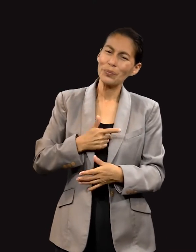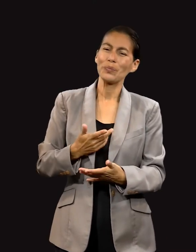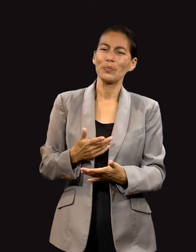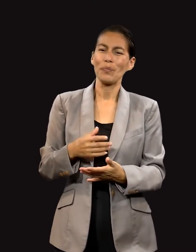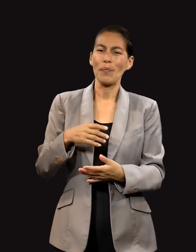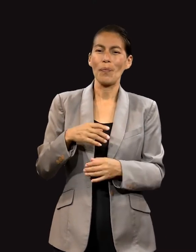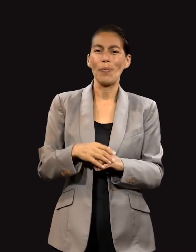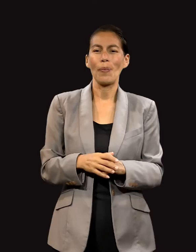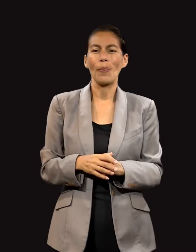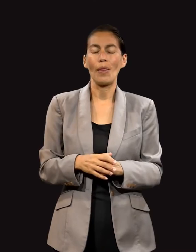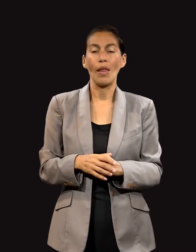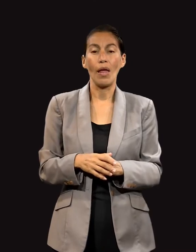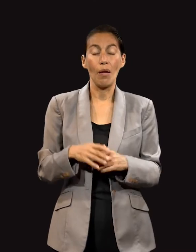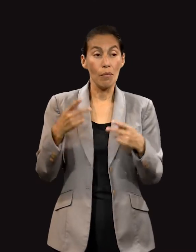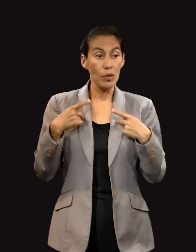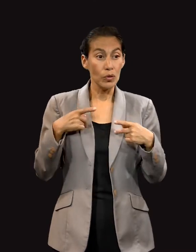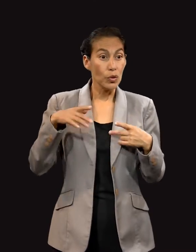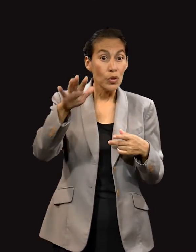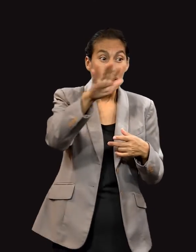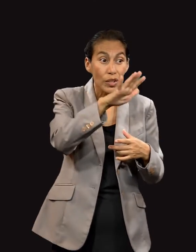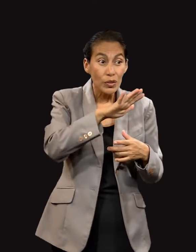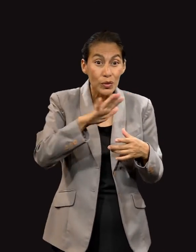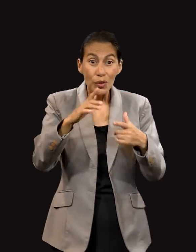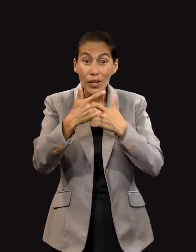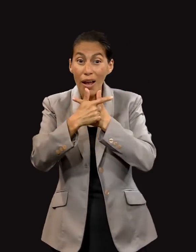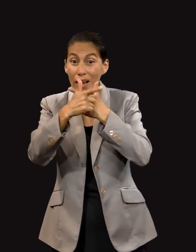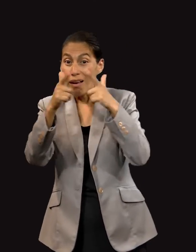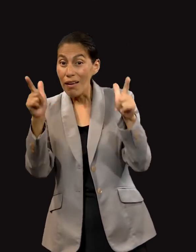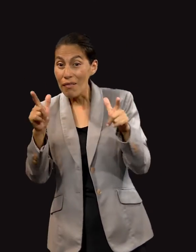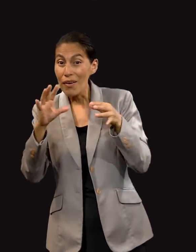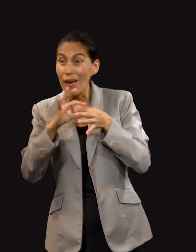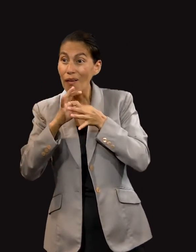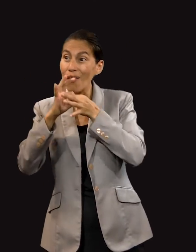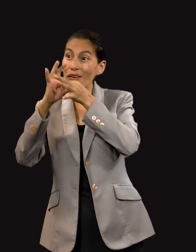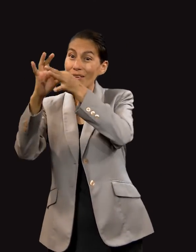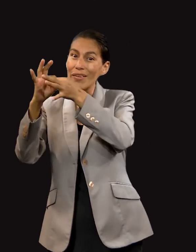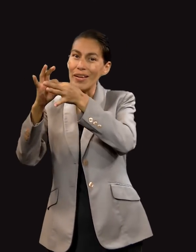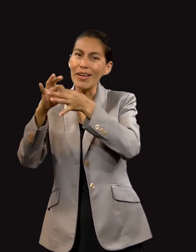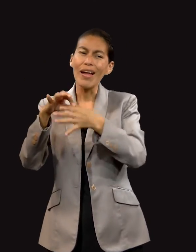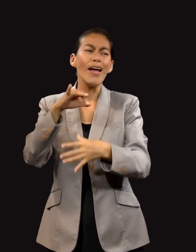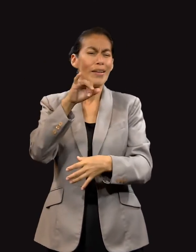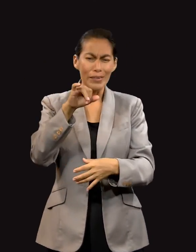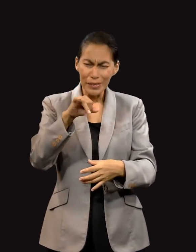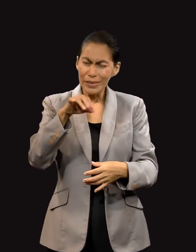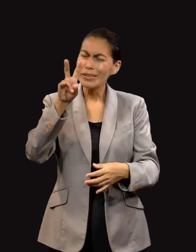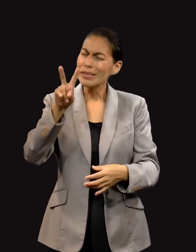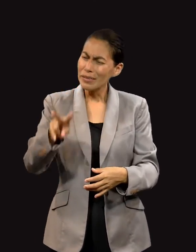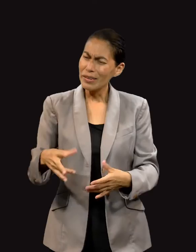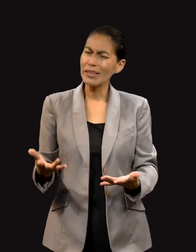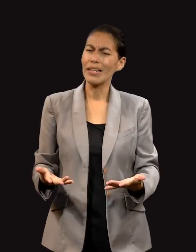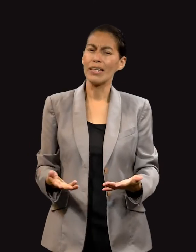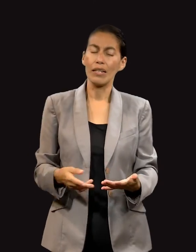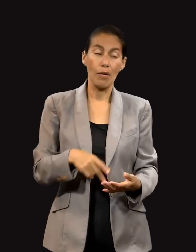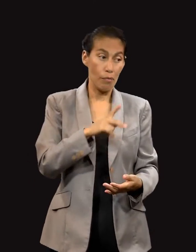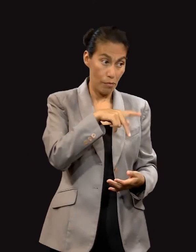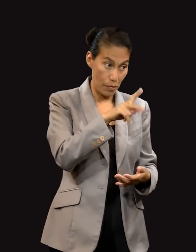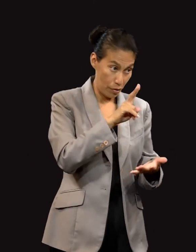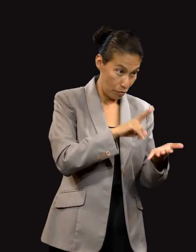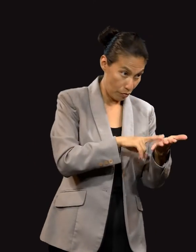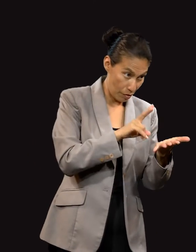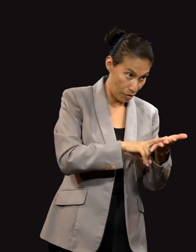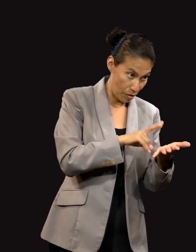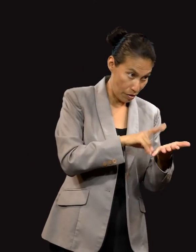esta conexión es gratuita. Amén. el mundo puede tenerla, pero no es sin valor. Es decir,